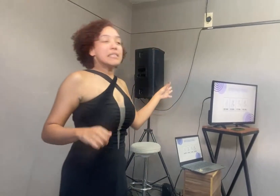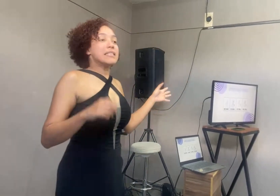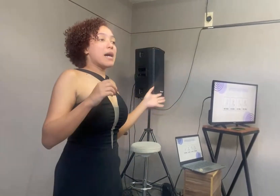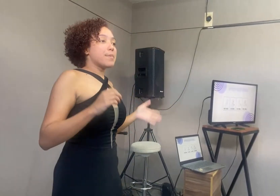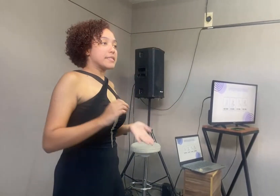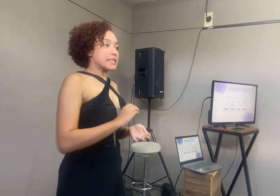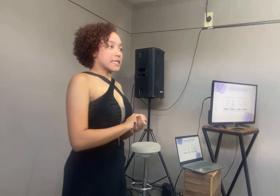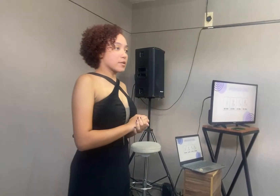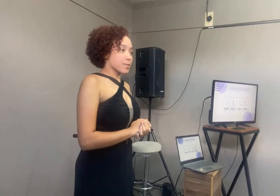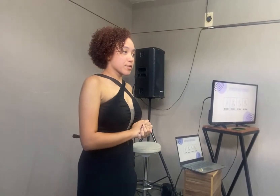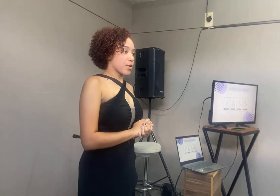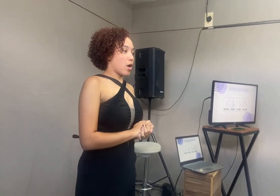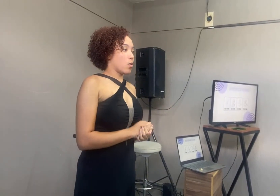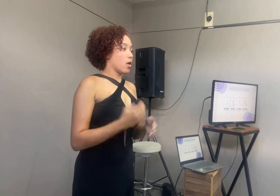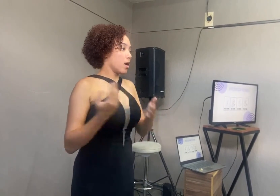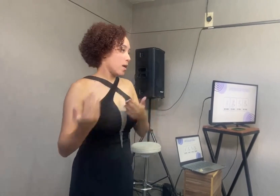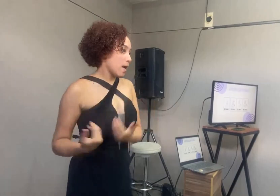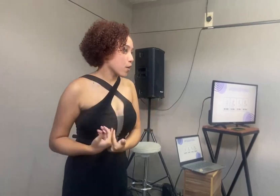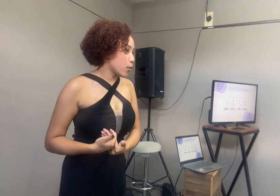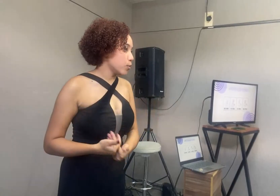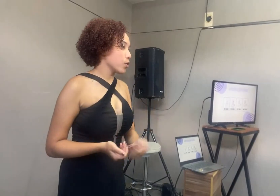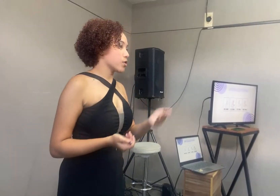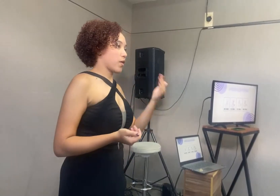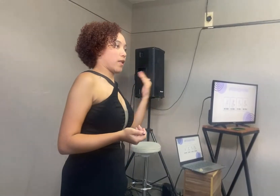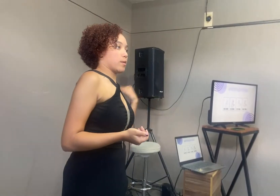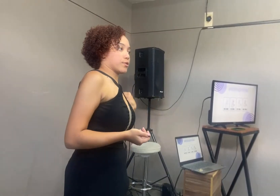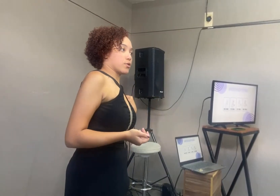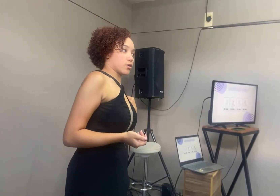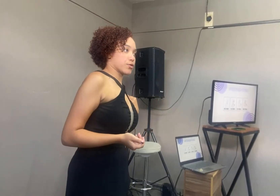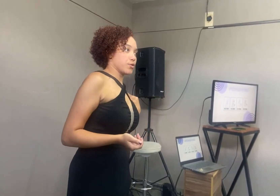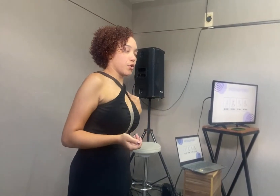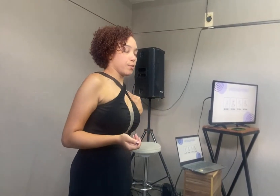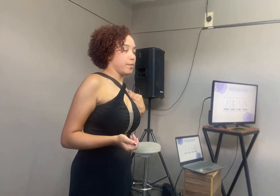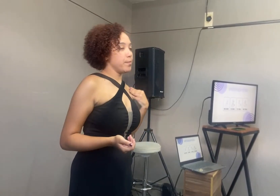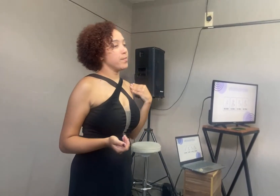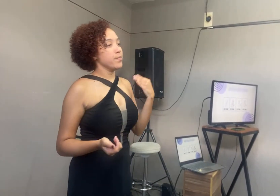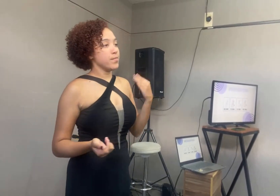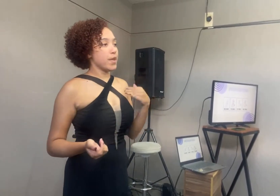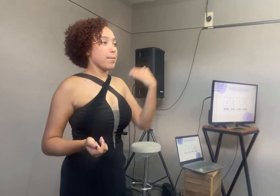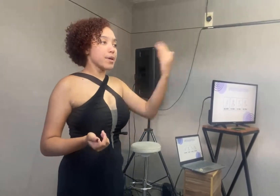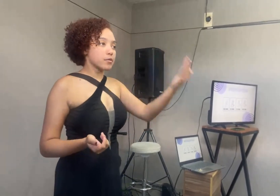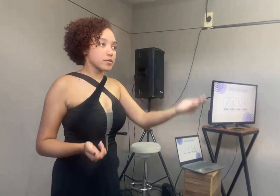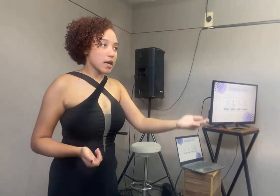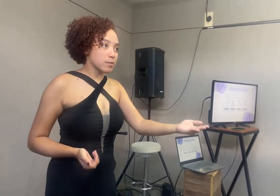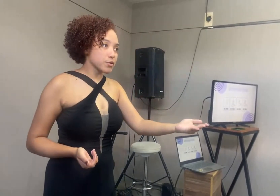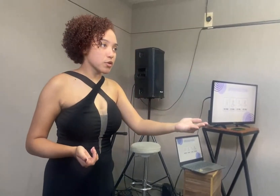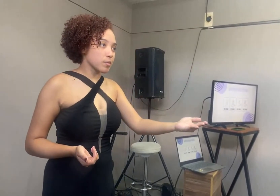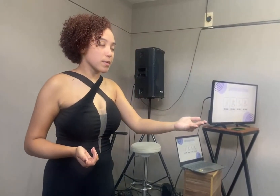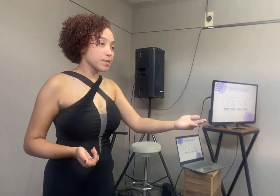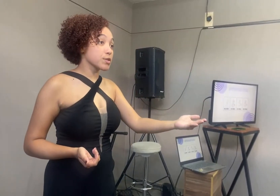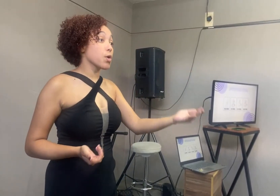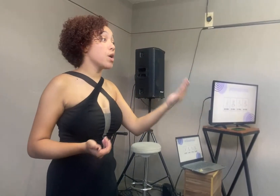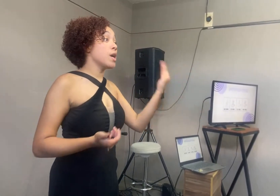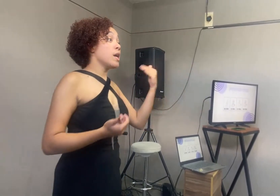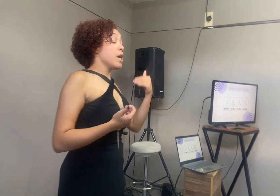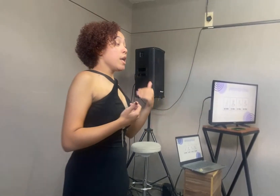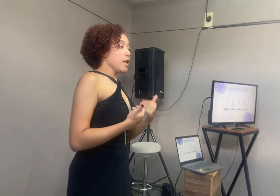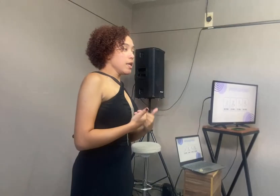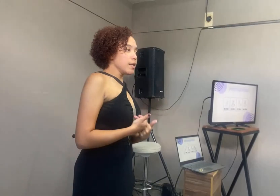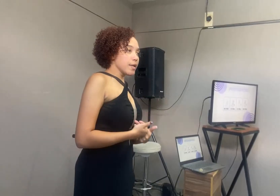Na apresentação pessoal, é comum nós falarmos o nosso nome, né, perguntarmos o nome da pessoa, e dentro